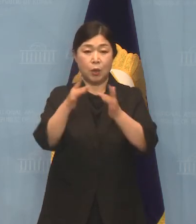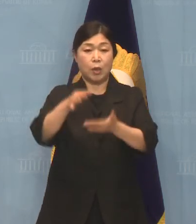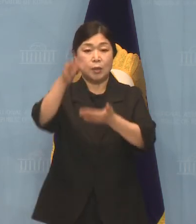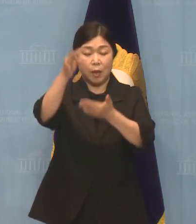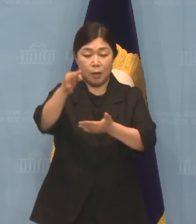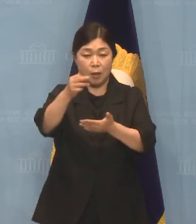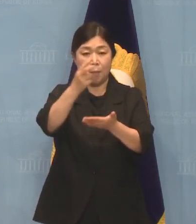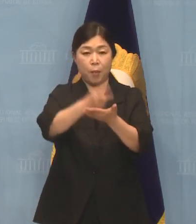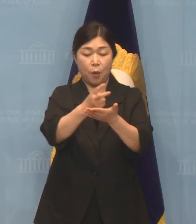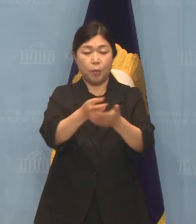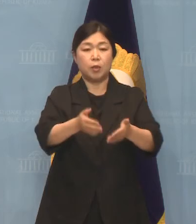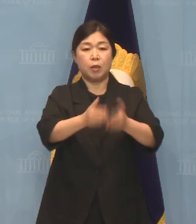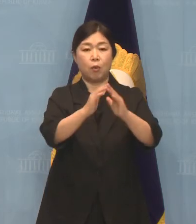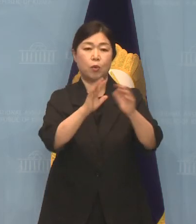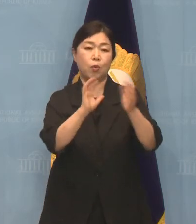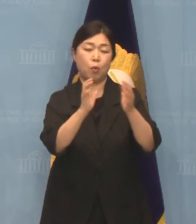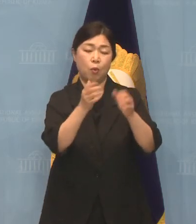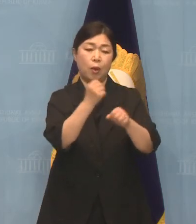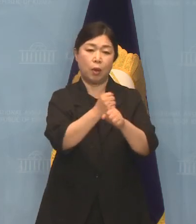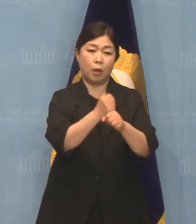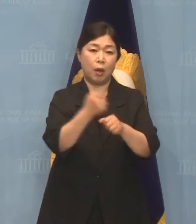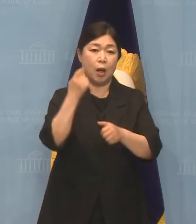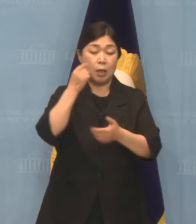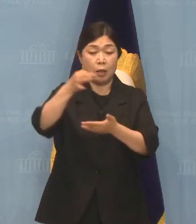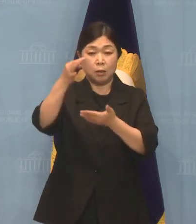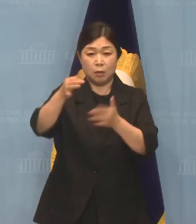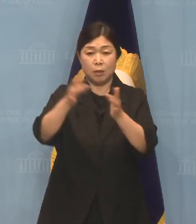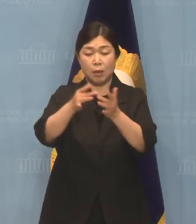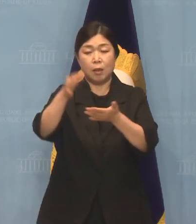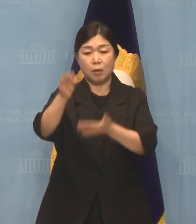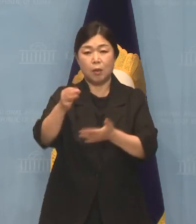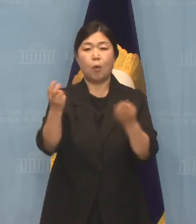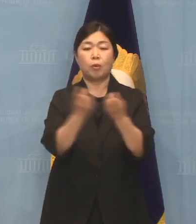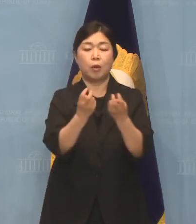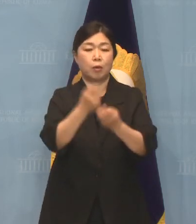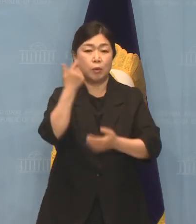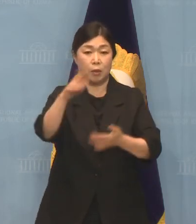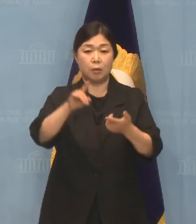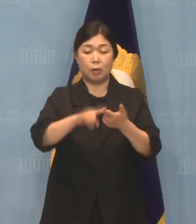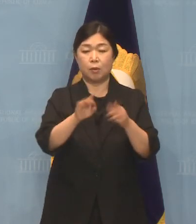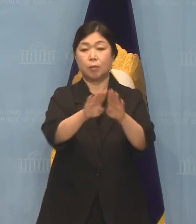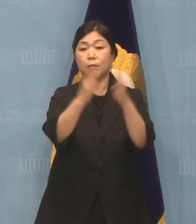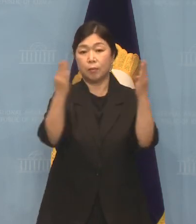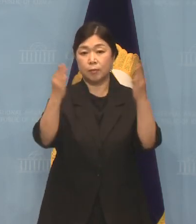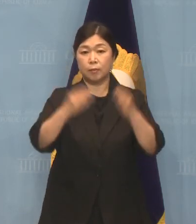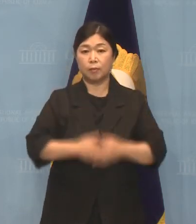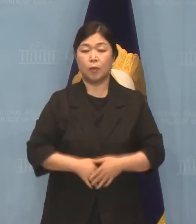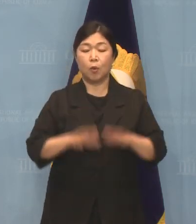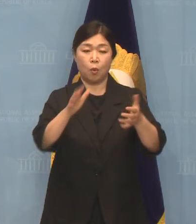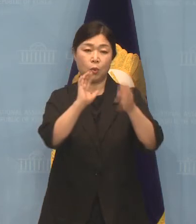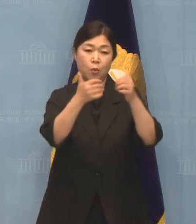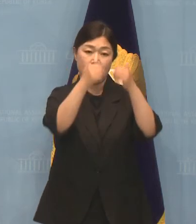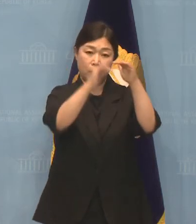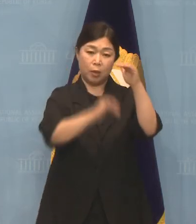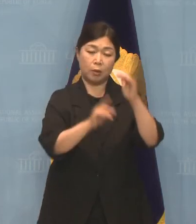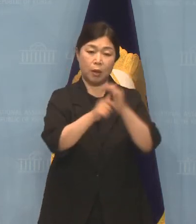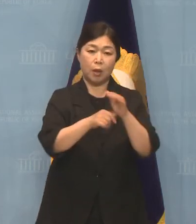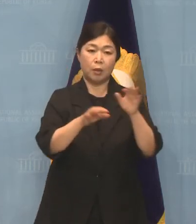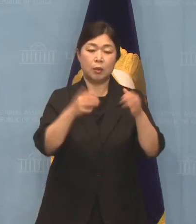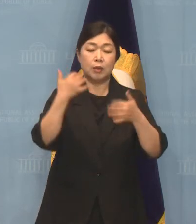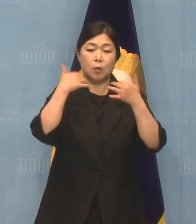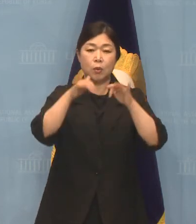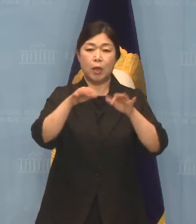가상자산업법 입법 토론회 가상자산 어떻게 할 것인가를 개최합니다. 오늘 토론에서는 김성주